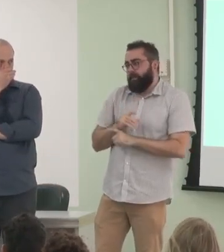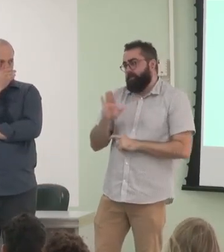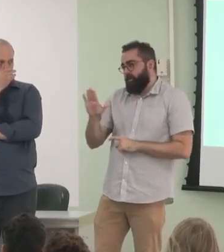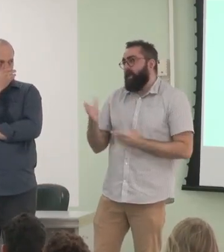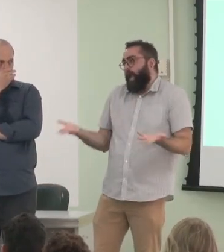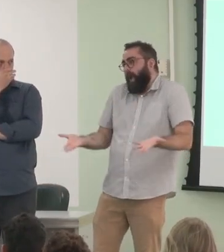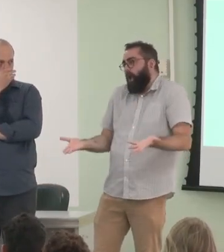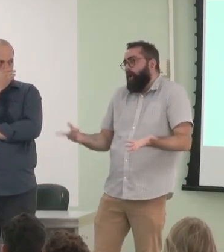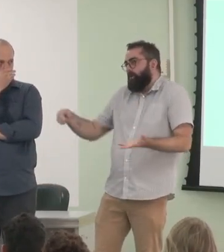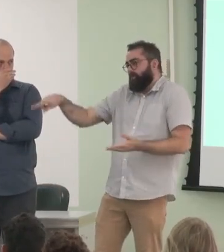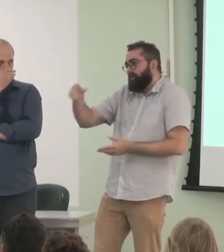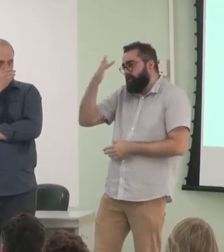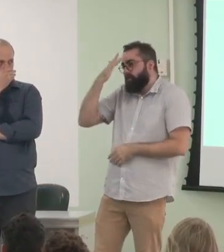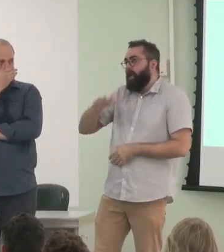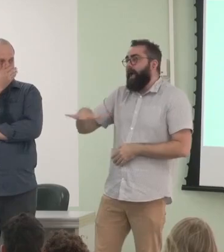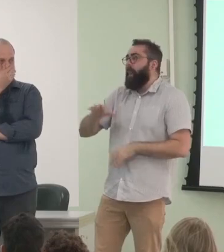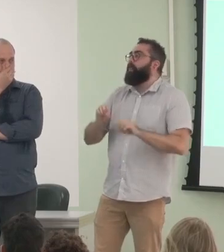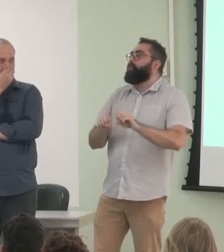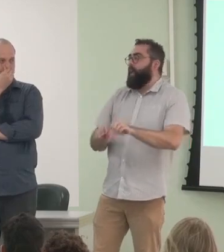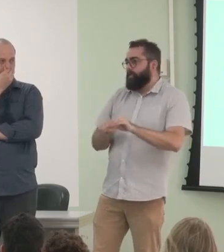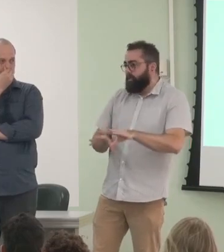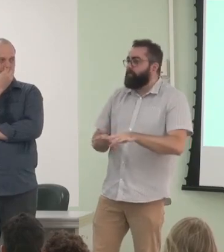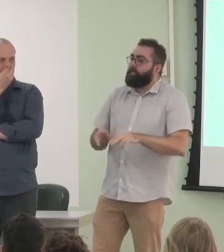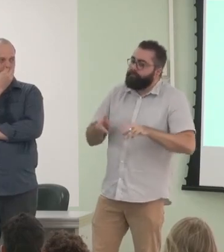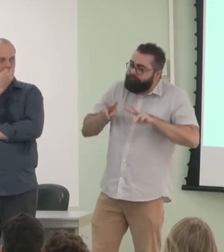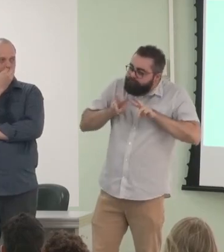que eles utilizam cena e o português circulando. Então,